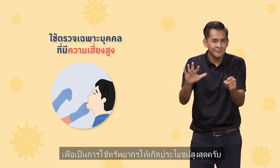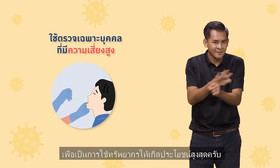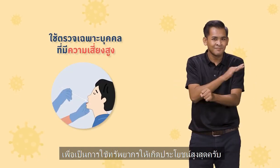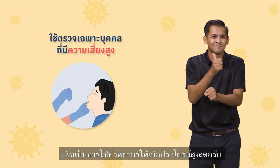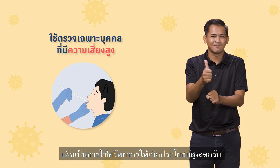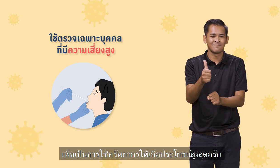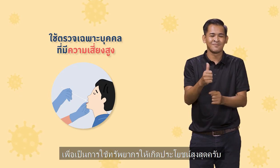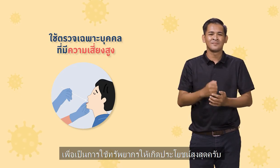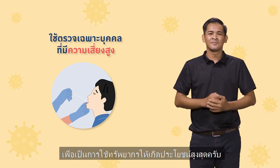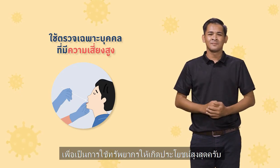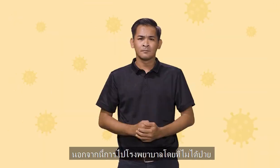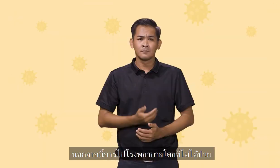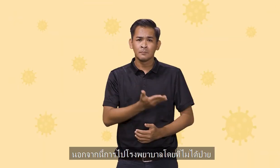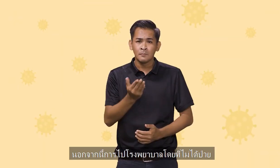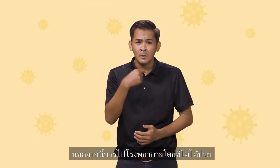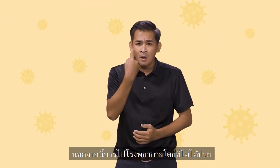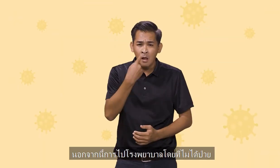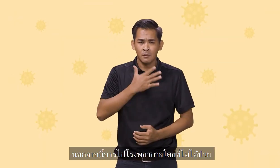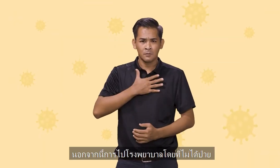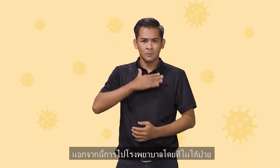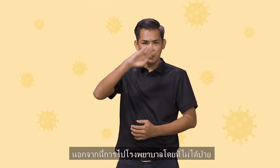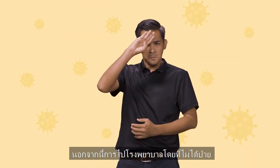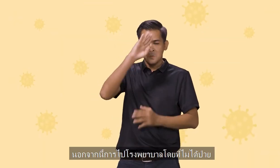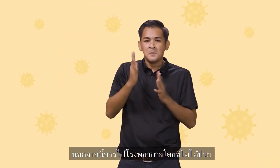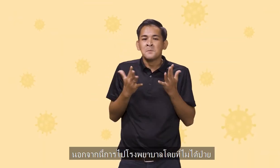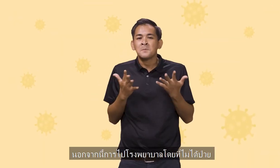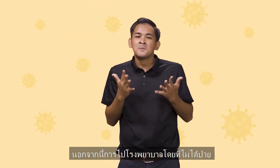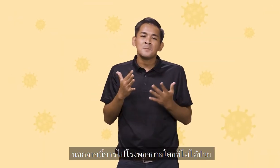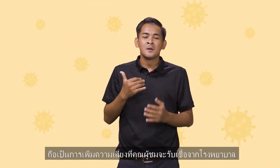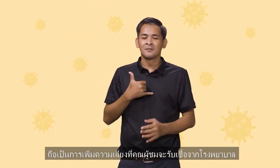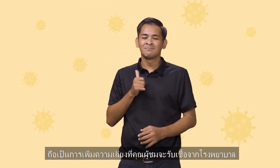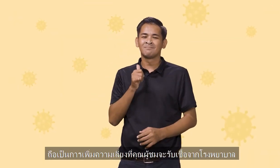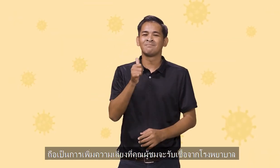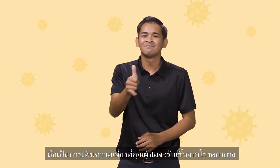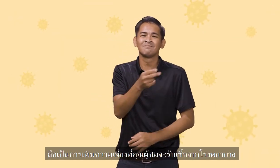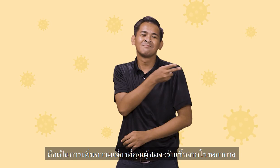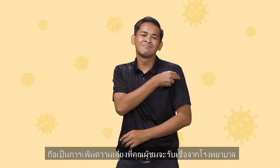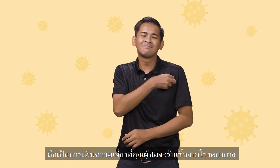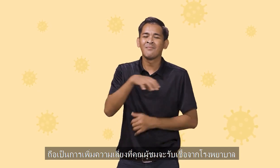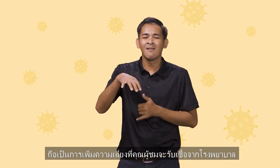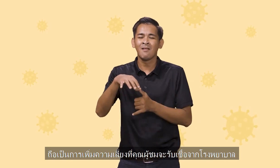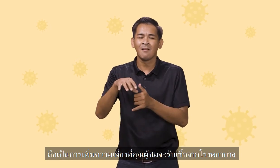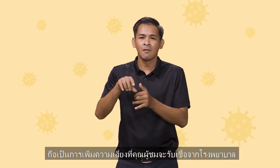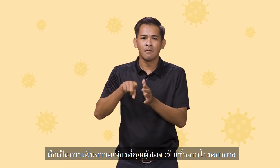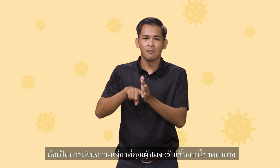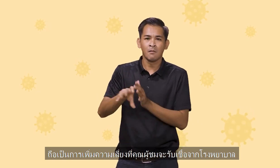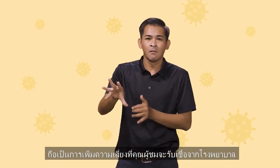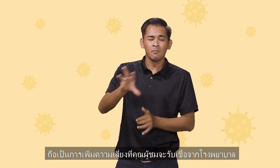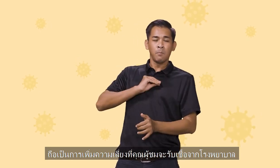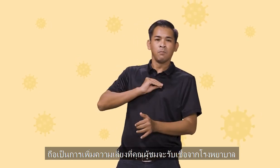รให้เกิดประโยชน์สูงสุดครับนอกจากนี้การไปโรงพยาบาลโดยที่ไม่ได้ป่วยถือเป็นการเพิ่มความเสี่ยงที่คุณผู้ชมจะรับเชื้อจากโรงพยาบา